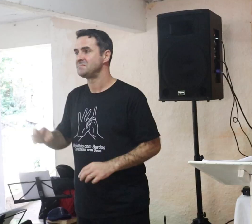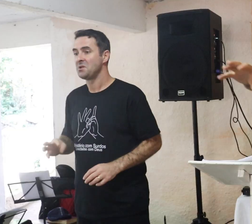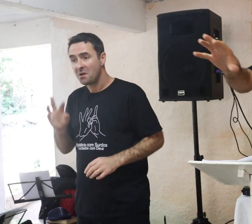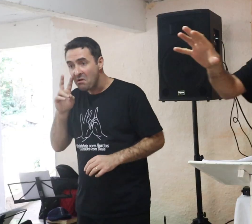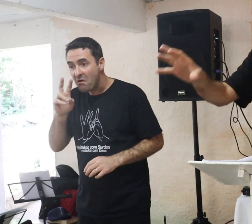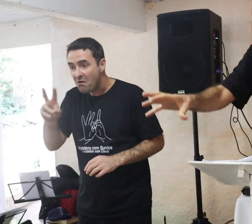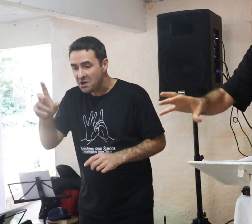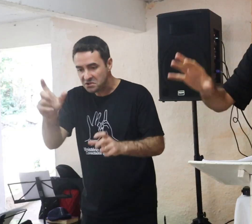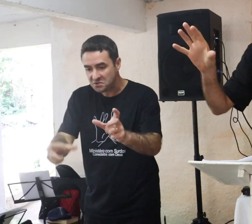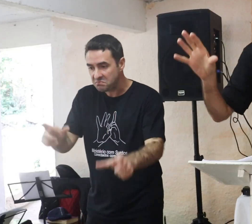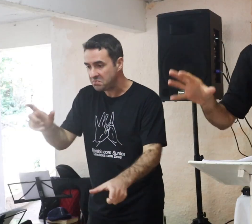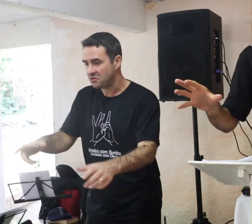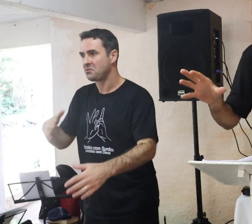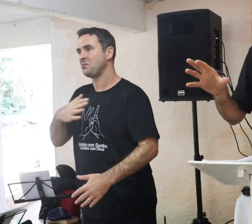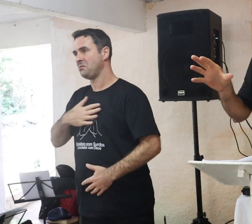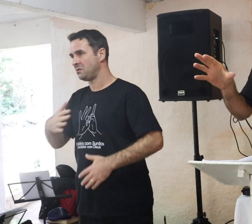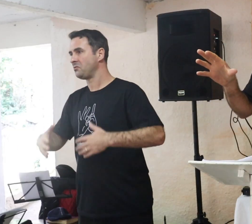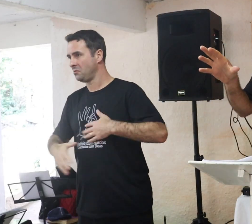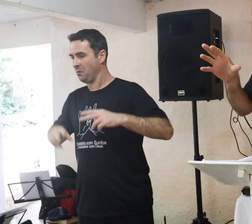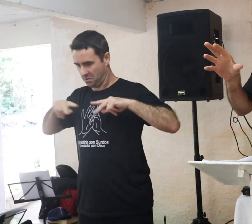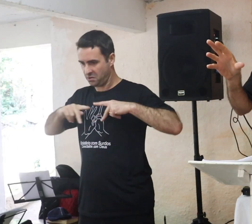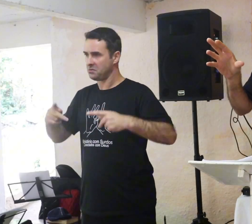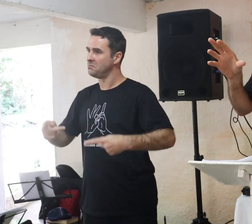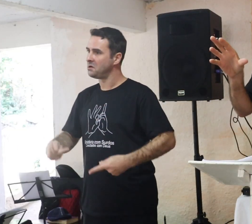eles tratam um computador, uma máquina.